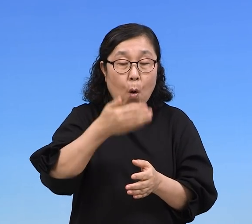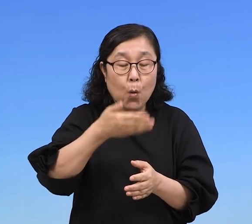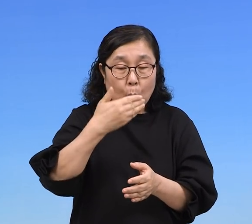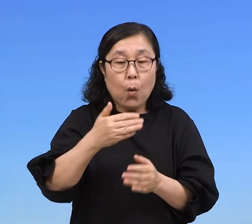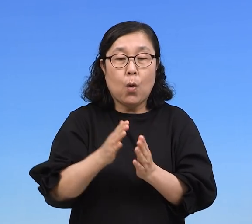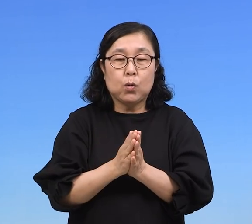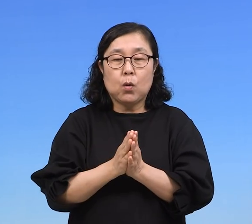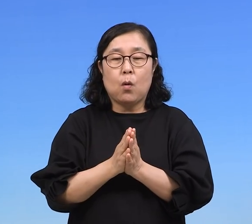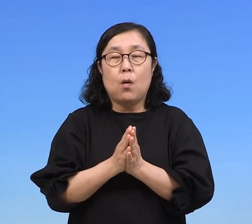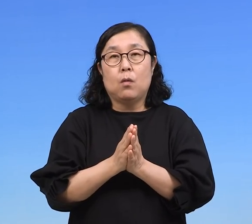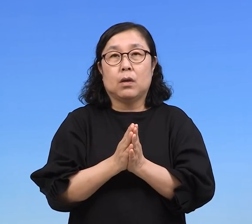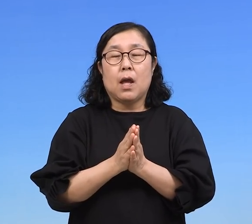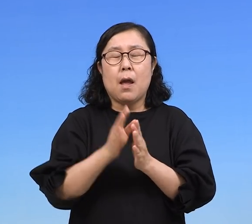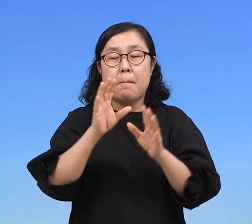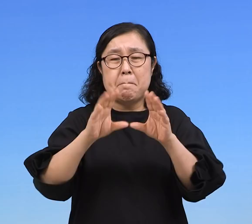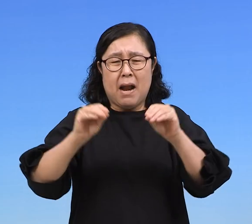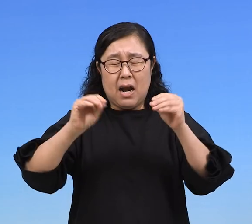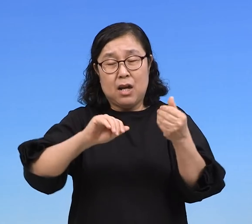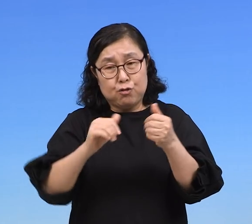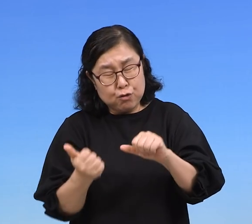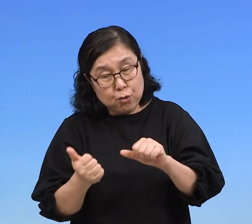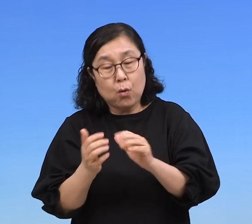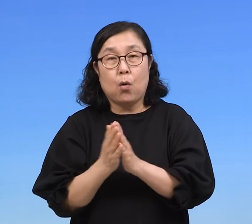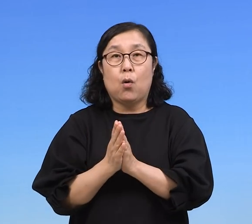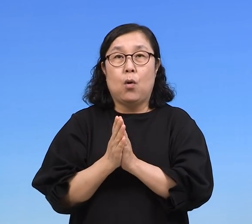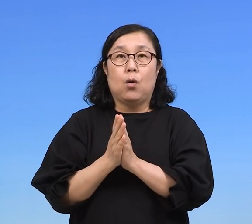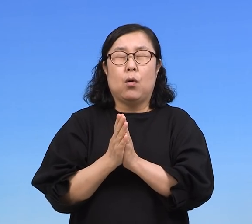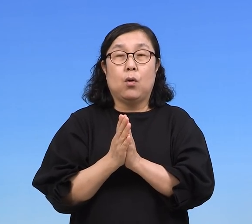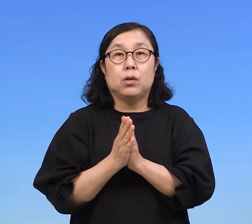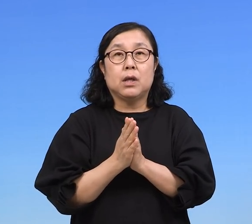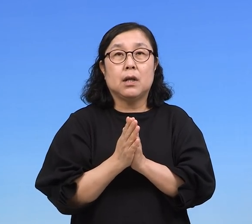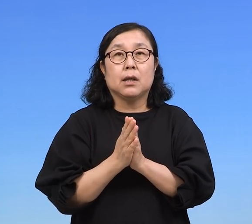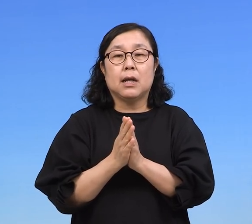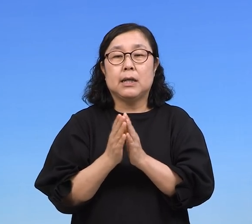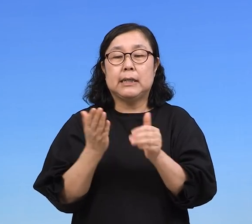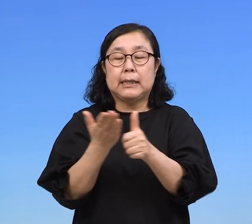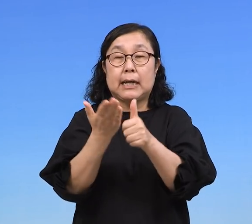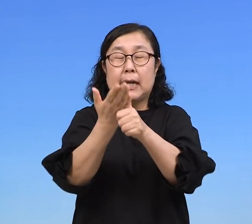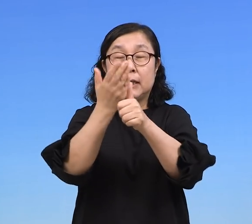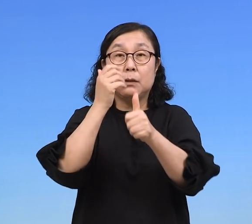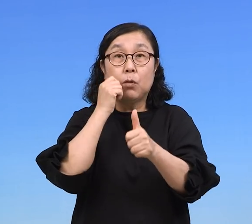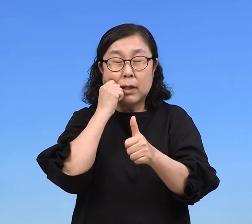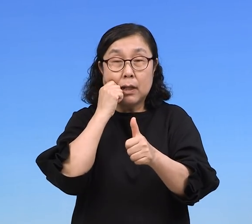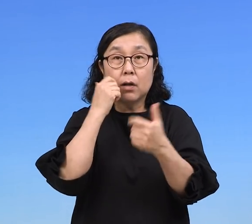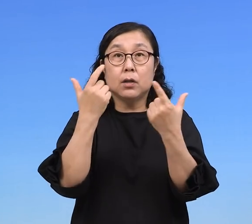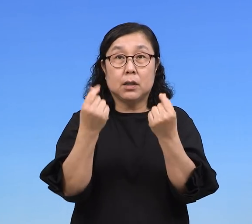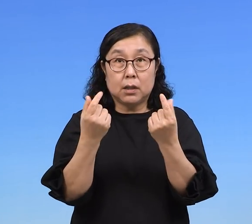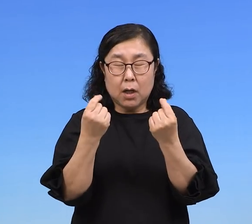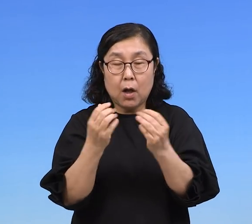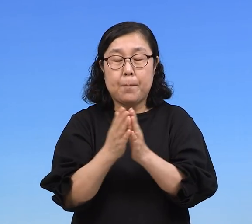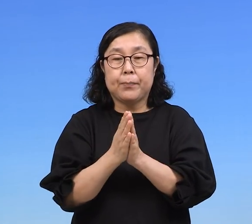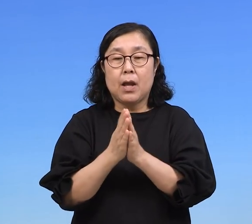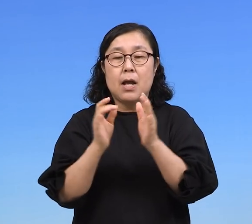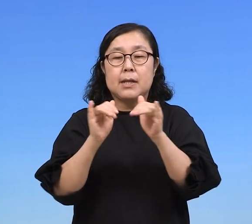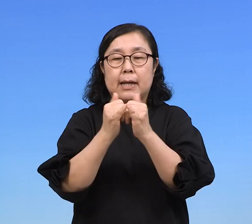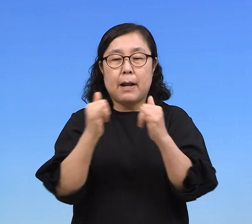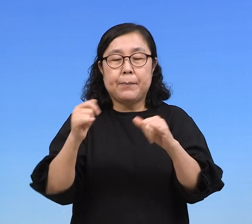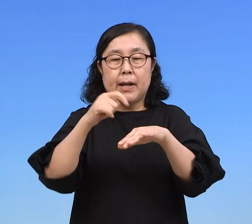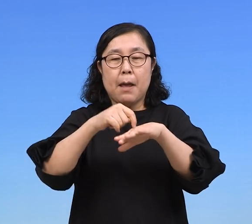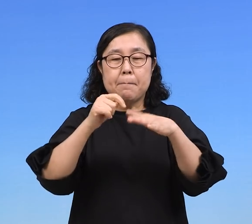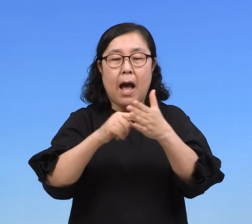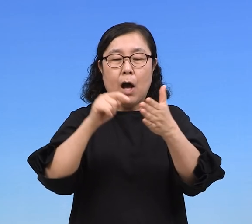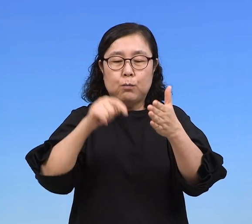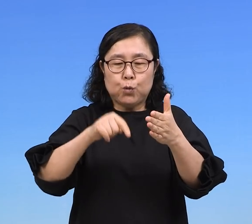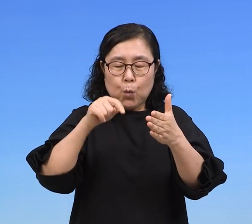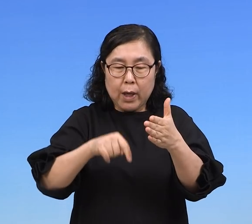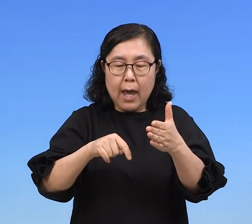말라버리는 것처럼, 가시떨기의 기운에 막혀 결실하지 못하는 것처럼 그 사람들의 심령에 말씀이 잘